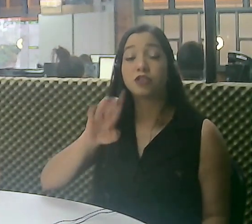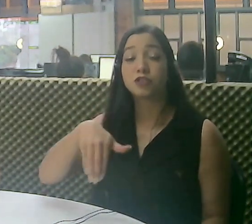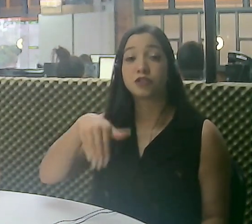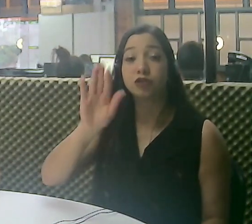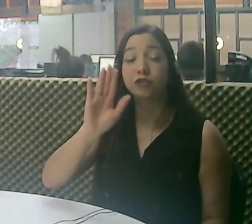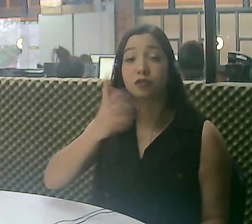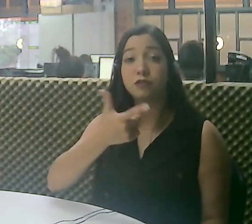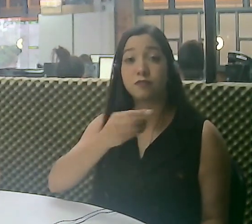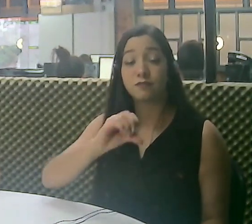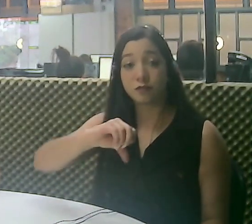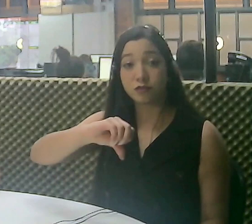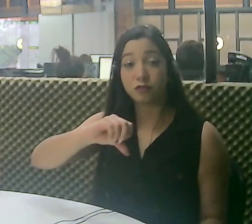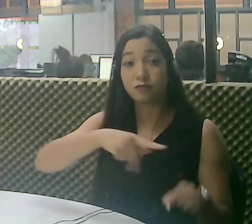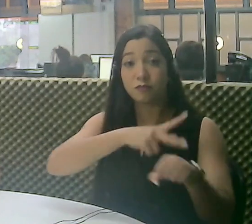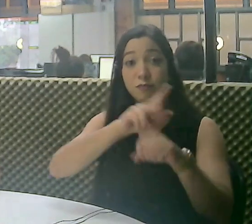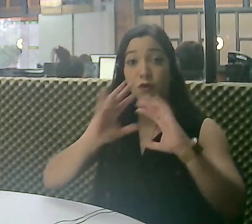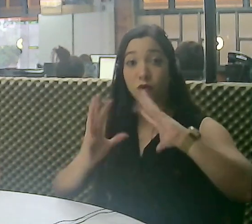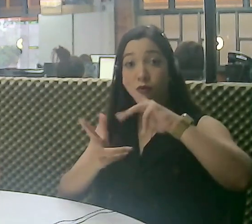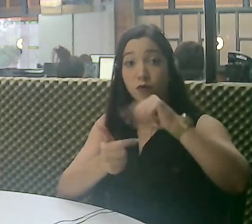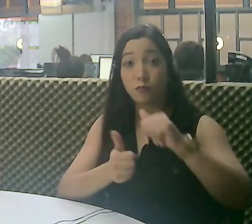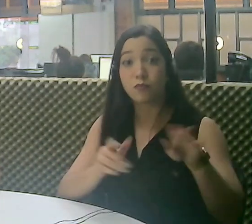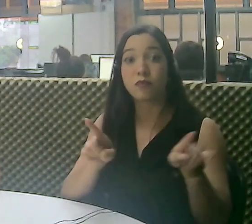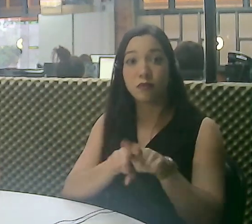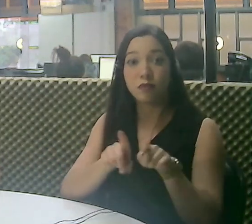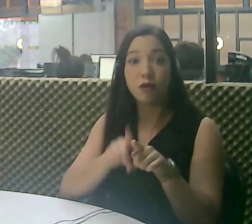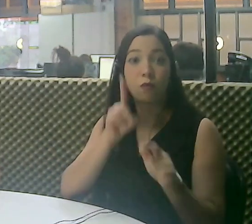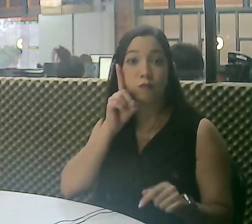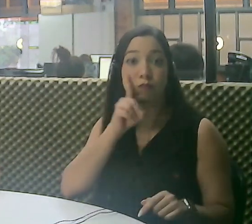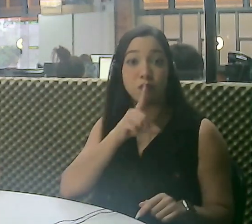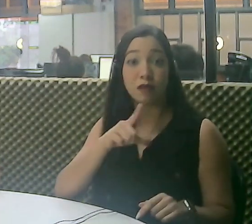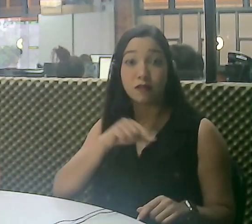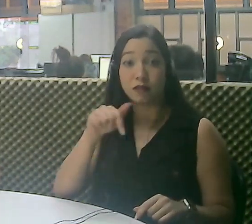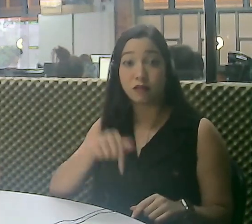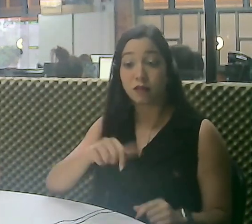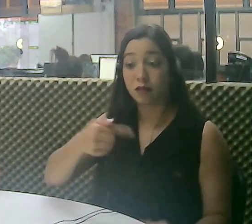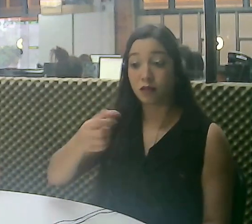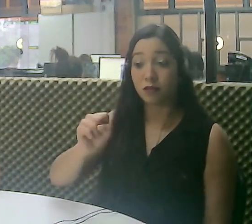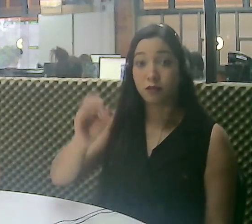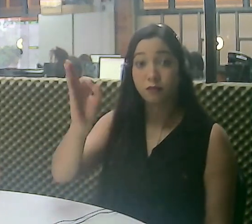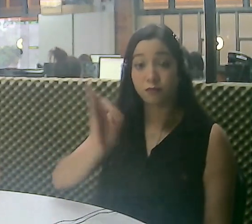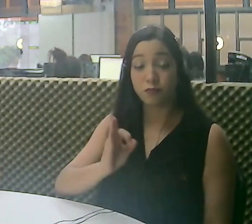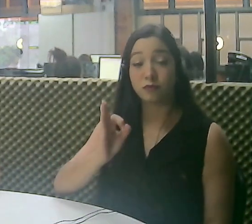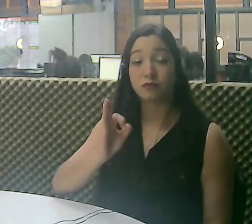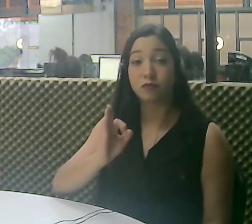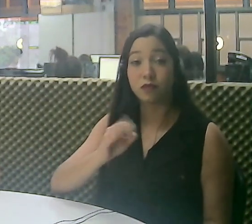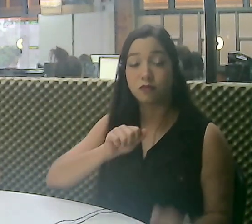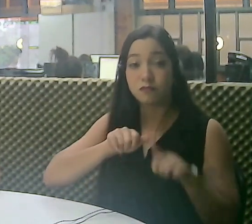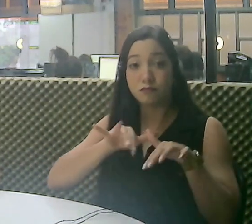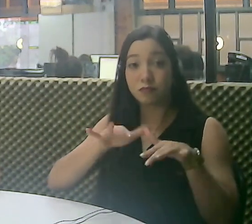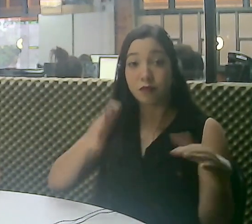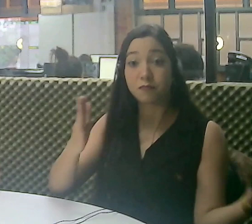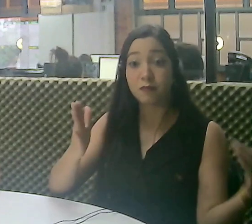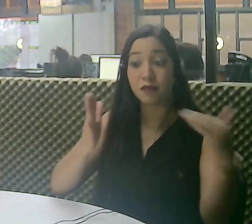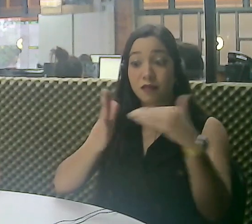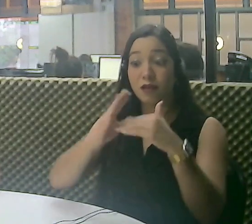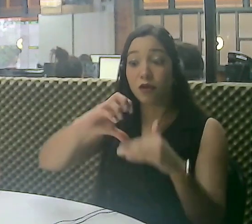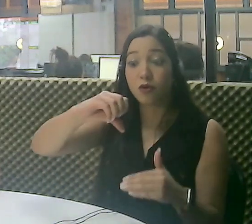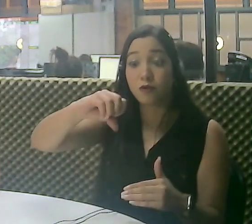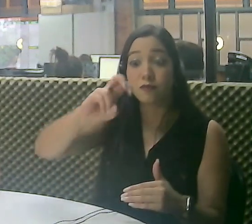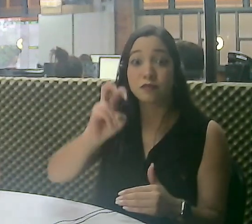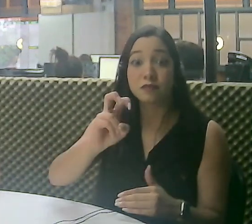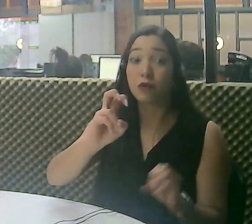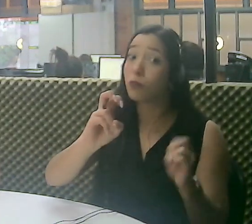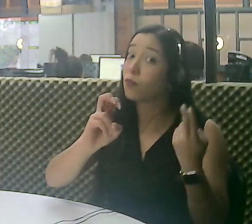inclusive os Estados Unidos. Nós estamos aqui com 78% de cobertura. Precisamos chegar a 95% e por que não